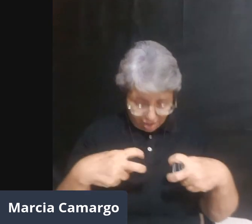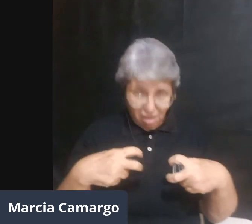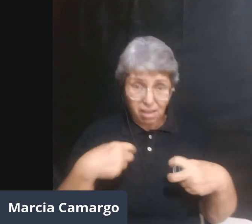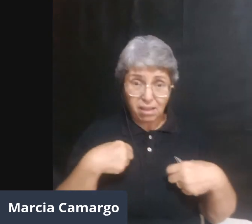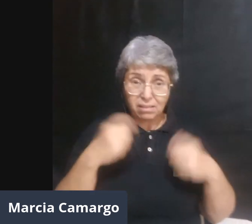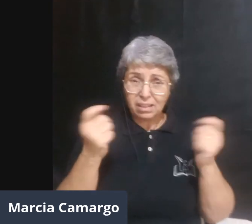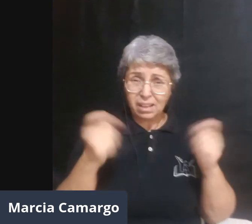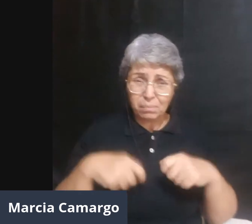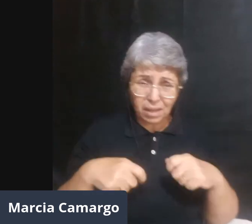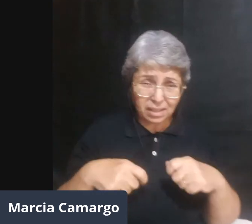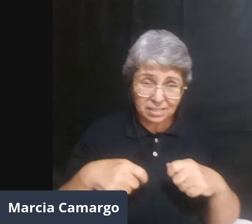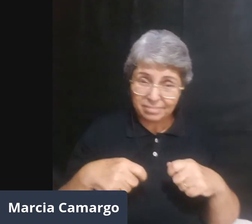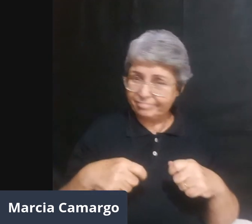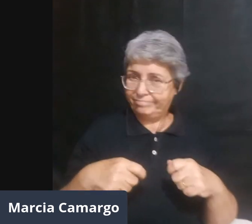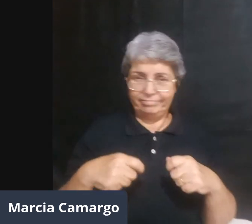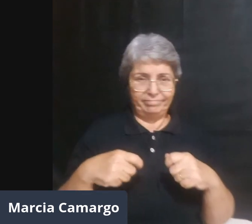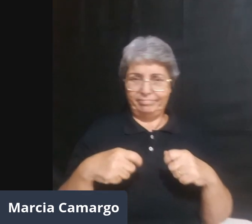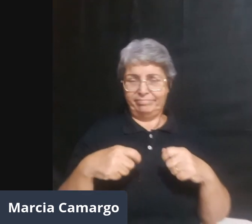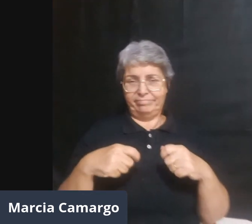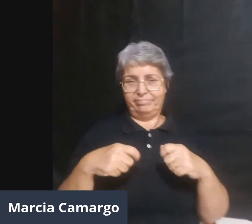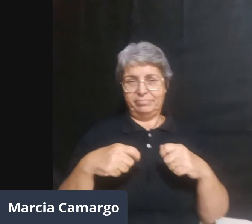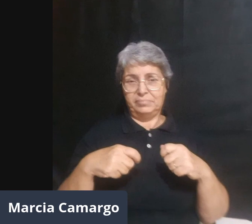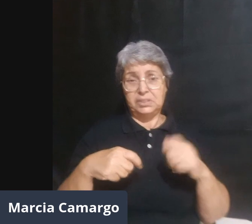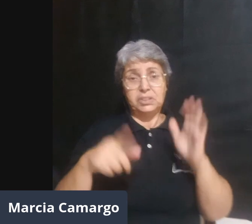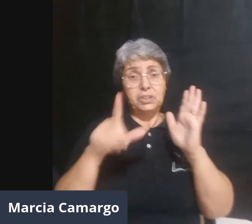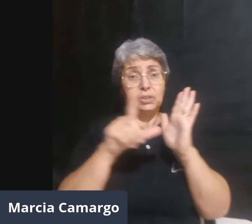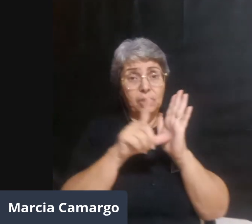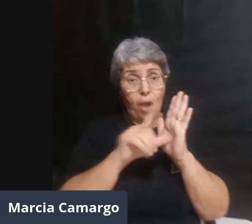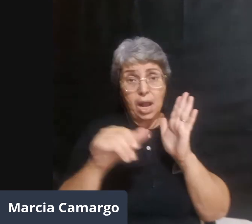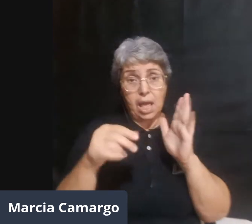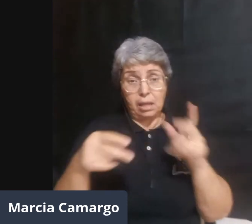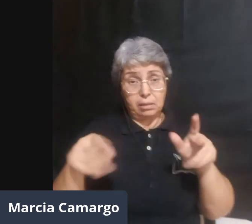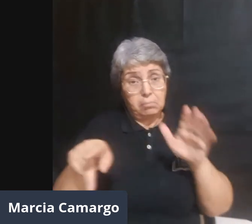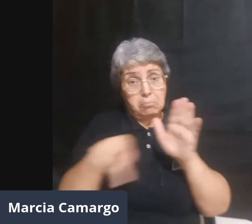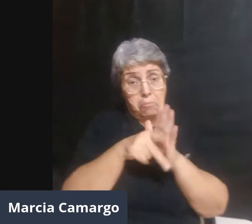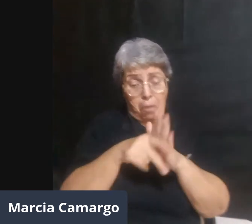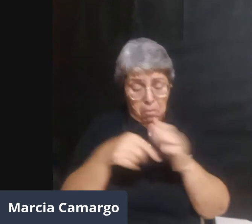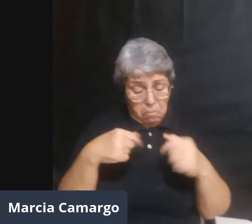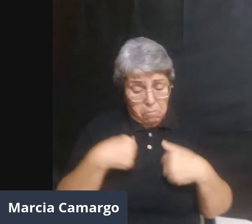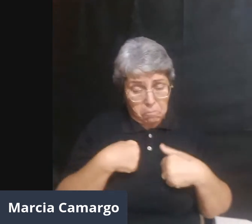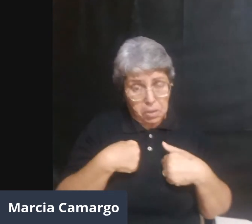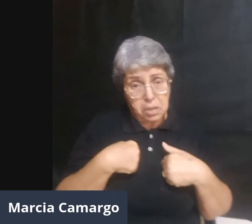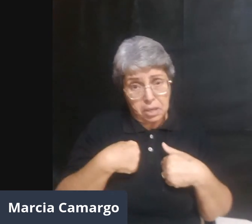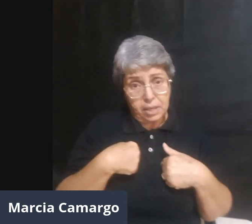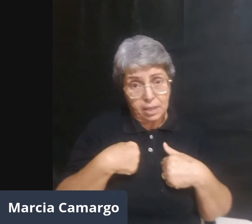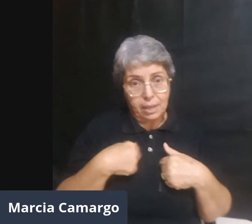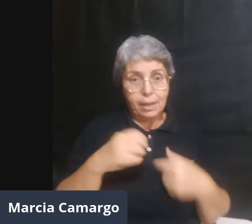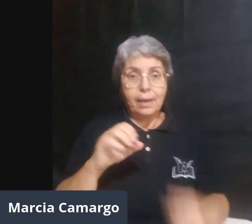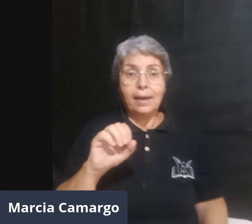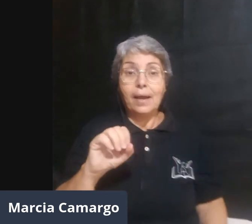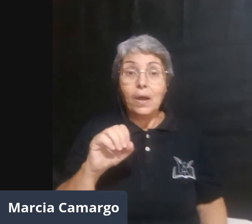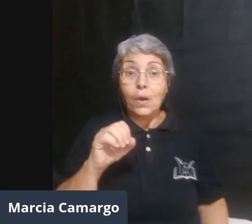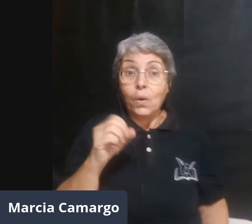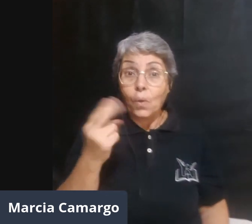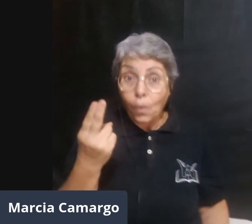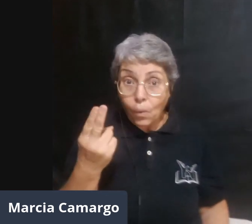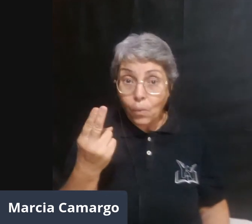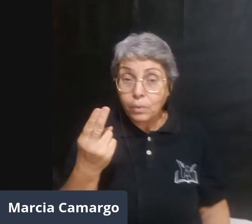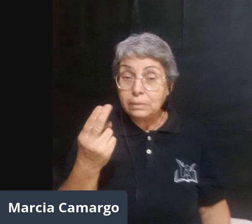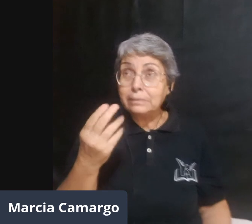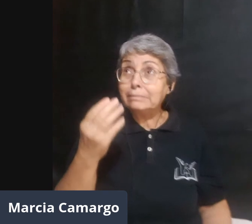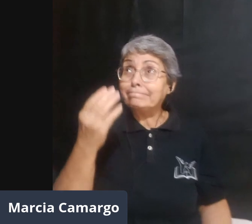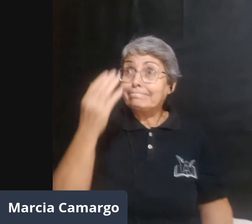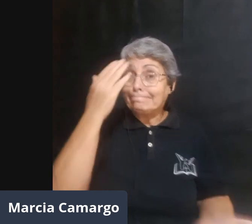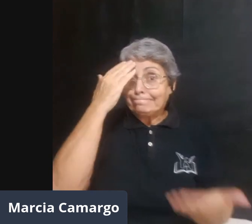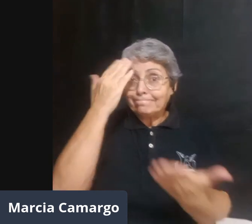me conformar com a lei que há em mim, como está em Romanos 7, ou apegar nas promessas de Deus, que são